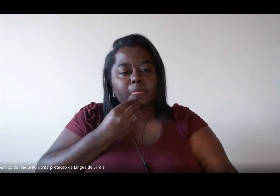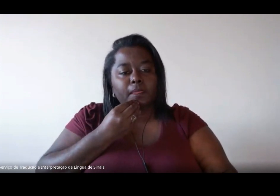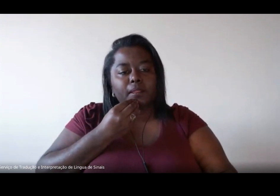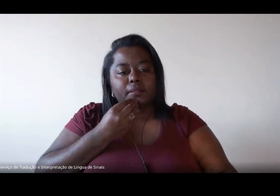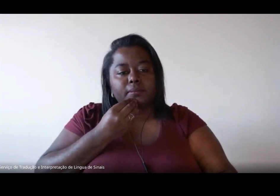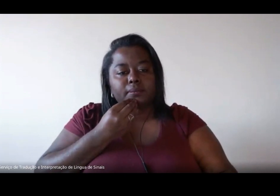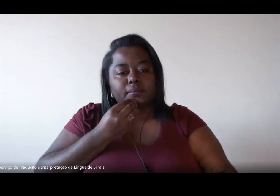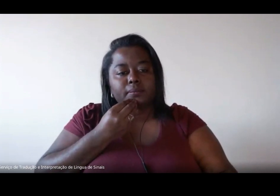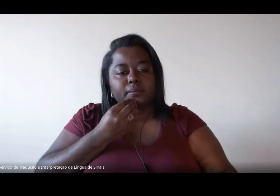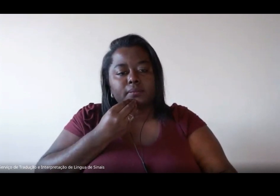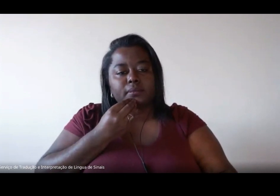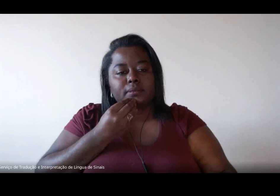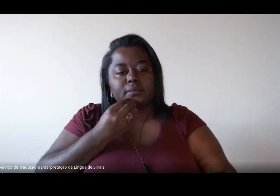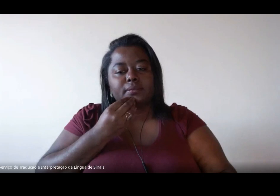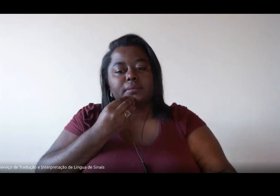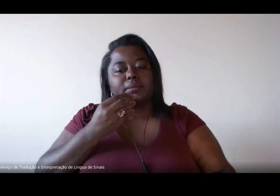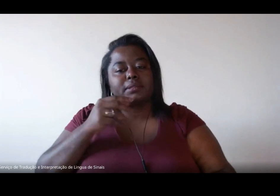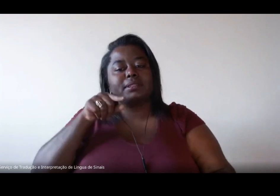exercer